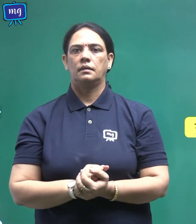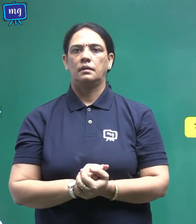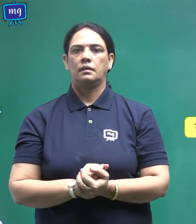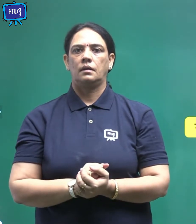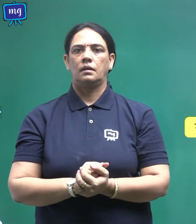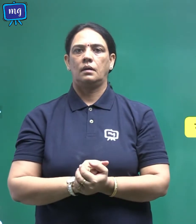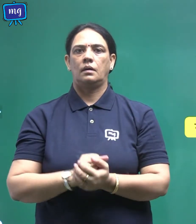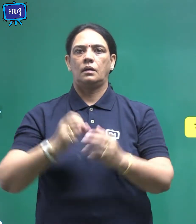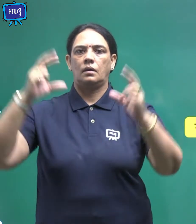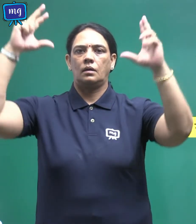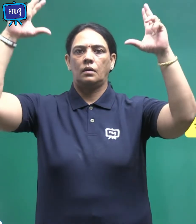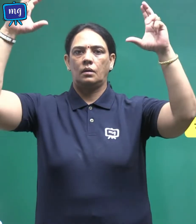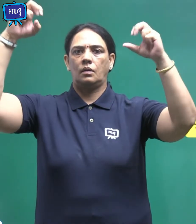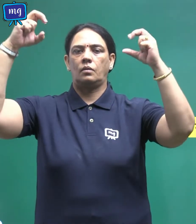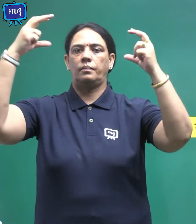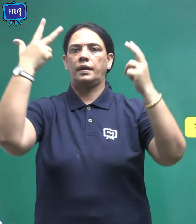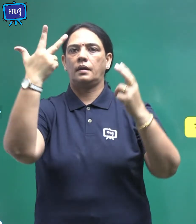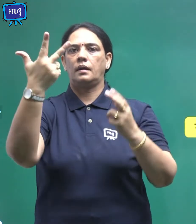अध्याय 8